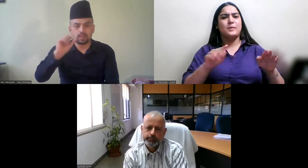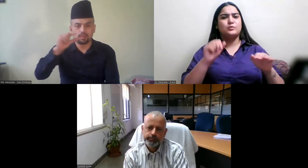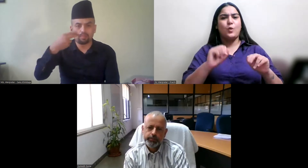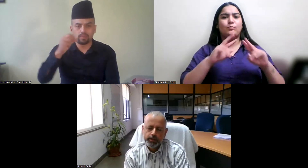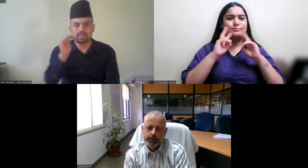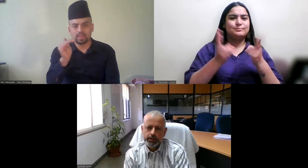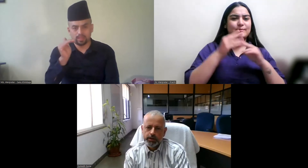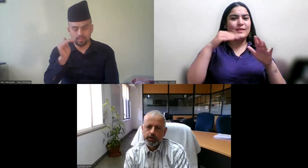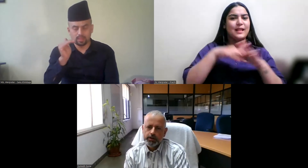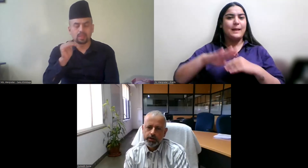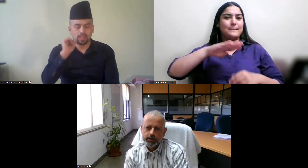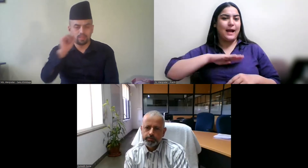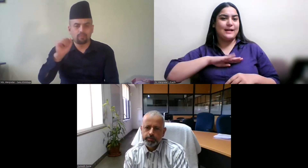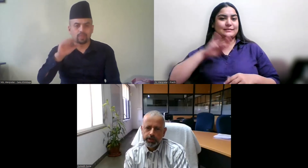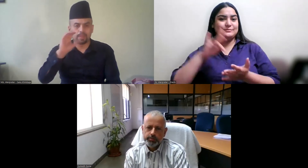Maharashtra